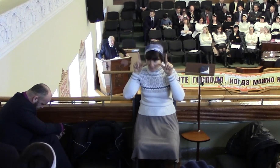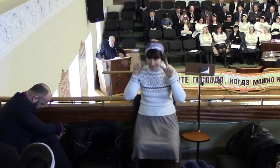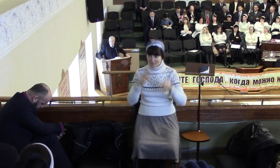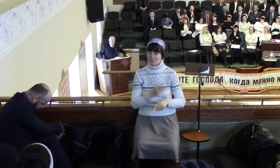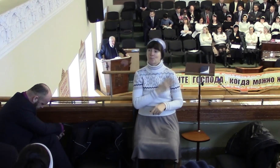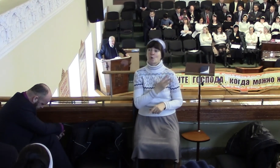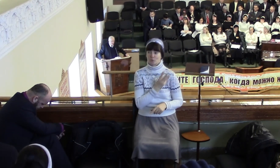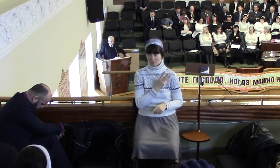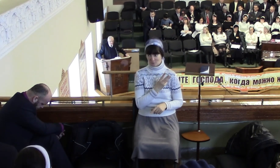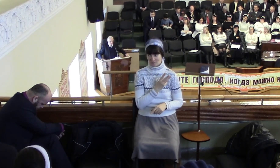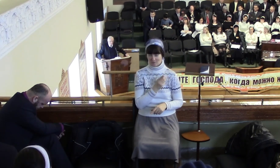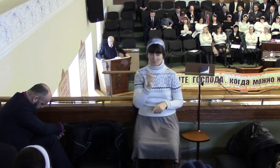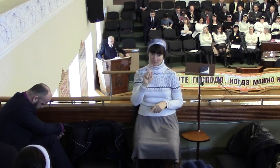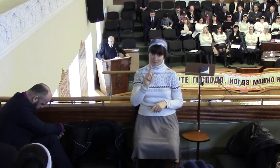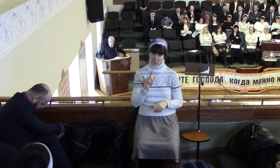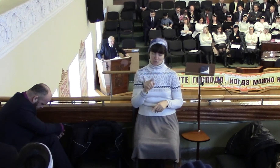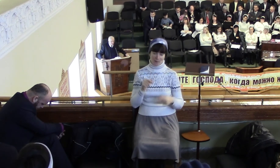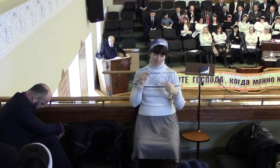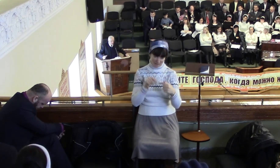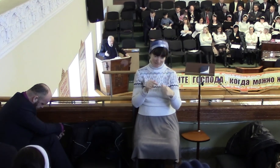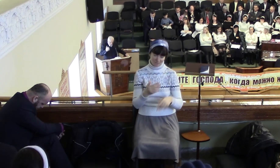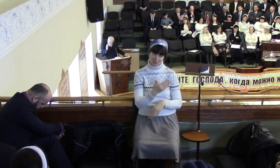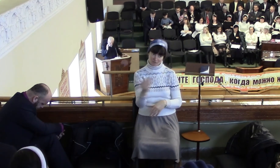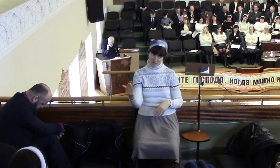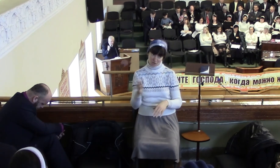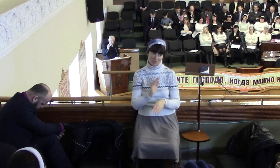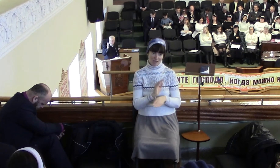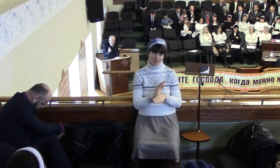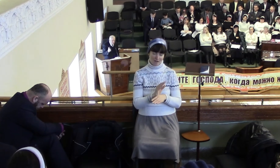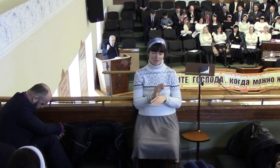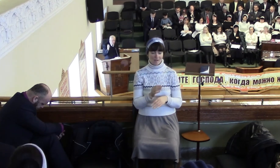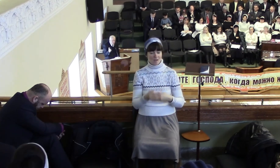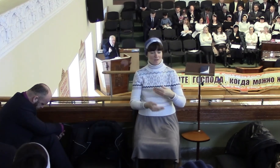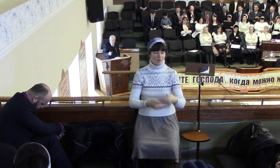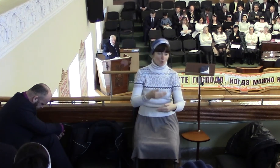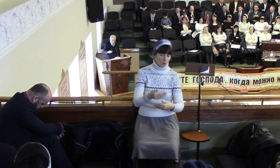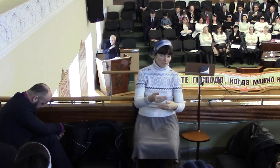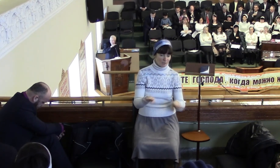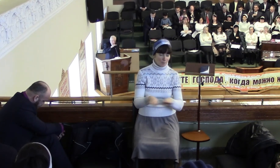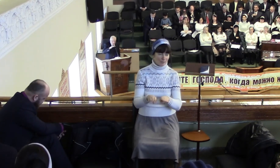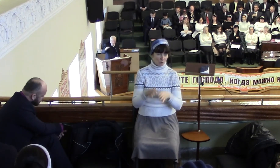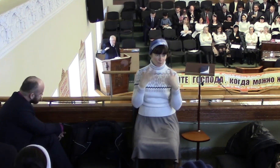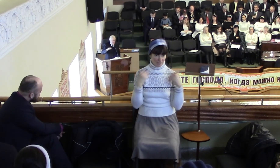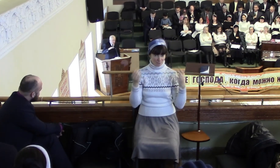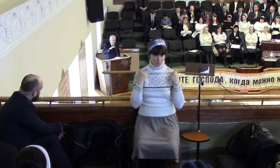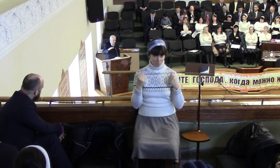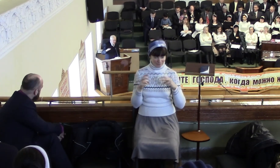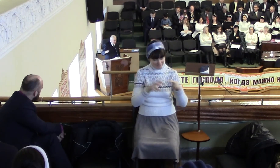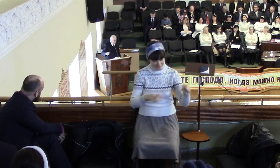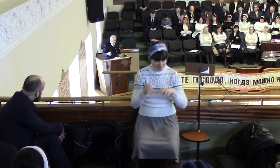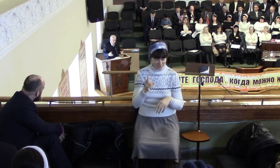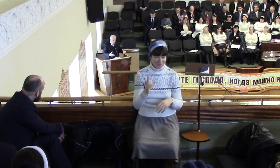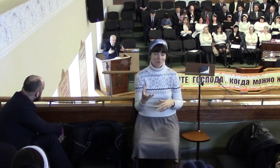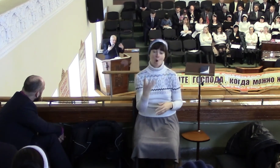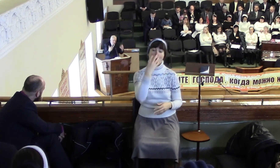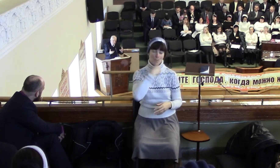как рыкающий лев, ища кого поглотить. Но для сего явился Сын Божий, чтобы разрушить дела